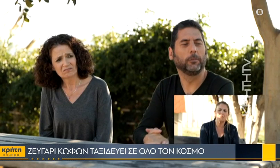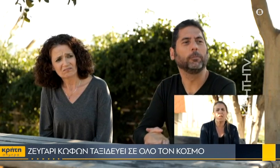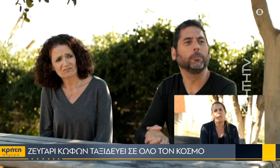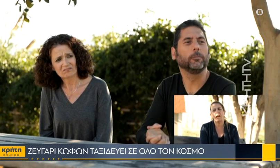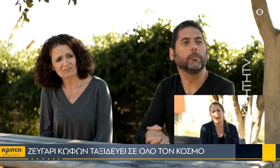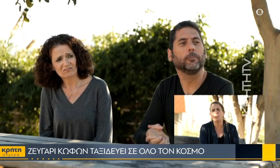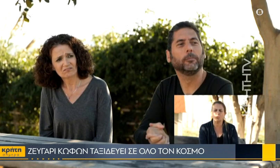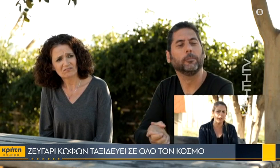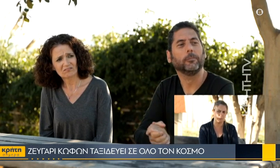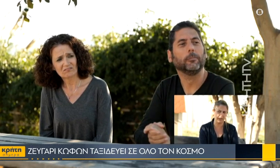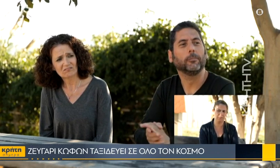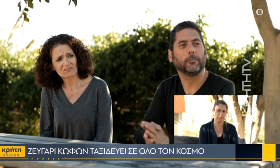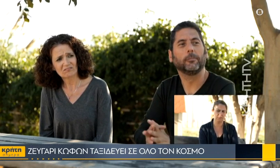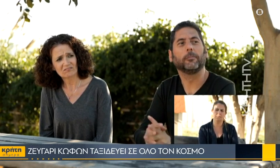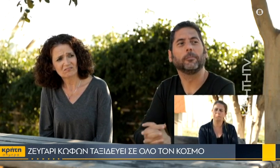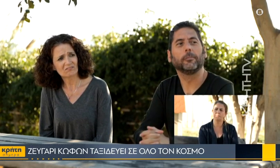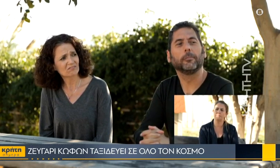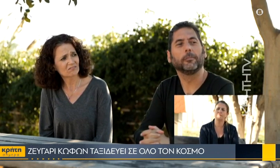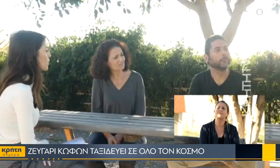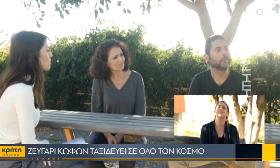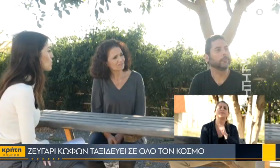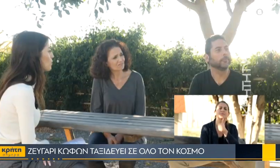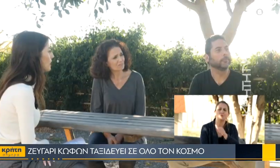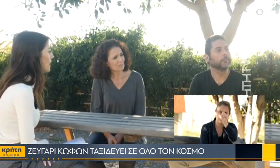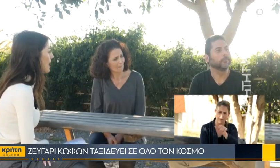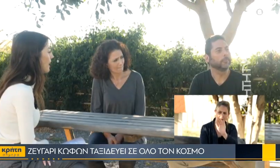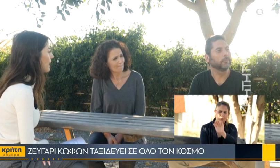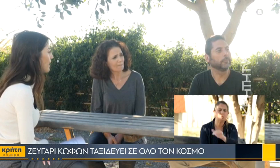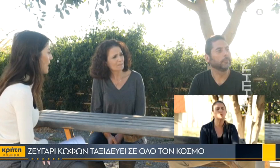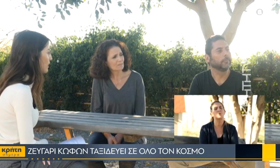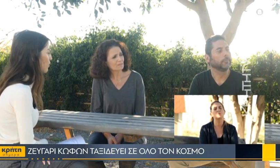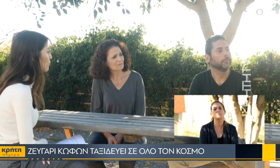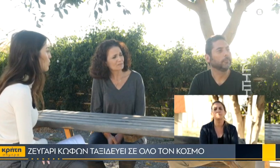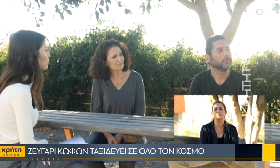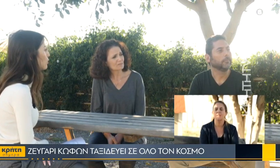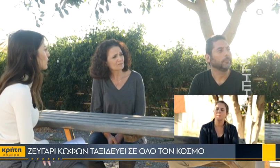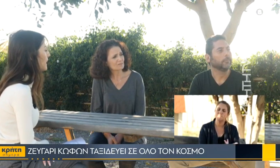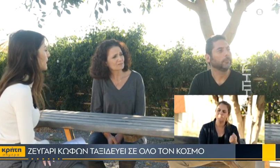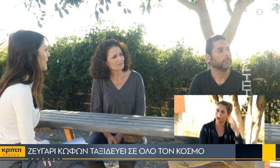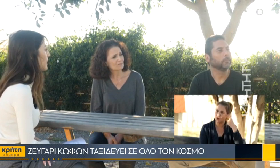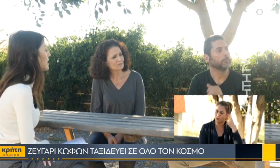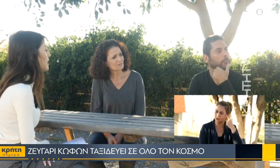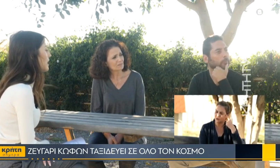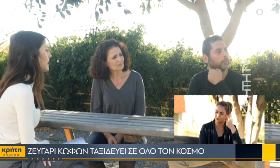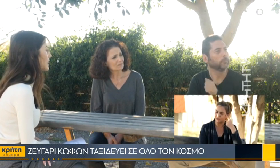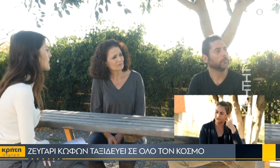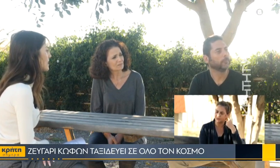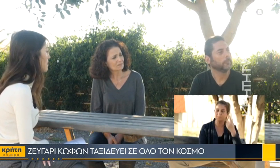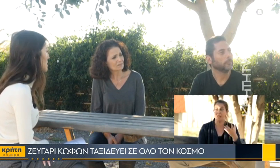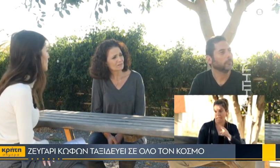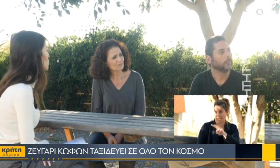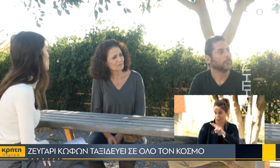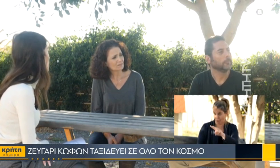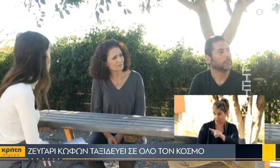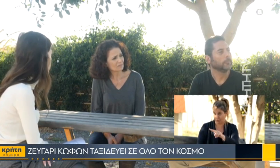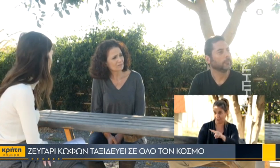Οπότε θα έλεγα κάποιους μήνες πριν. Κυριακή, νομίζω ότι είναι ιδιαίτερο, όχι μόνο το ότι έχετε